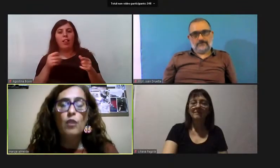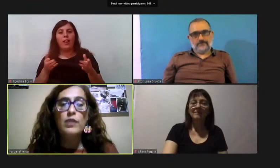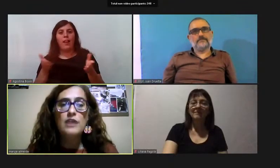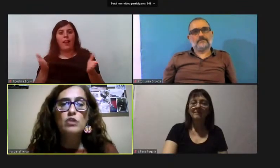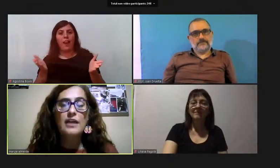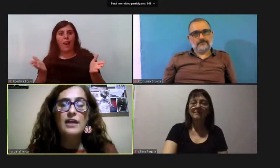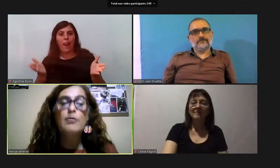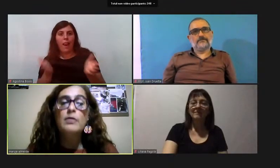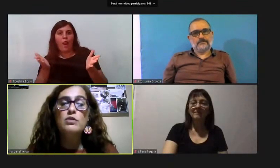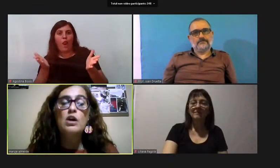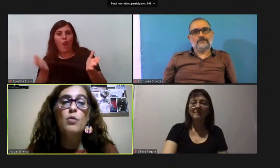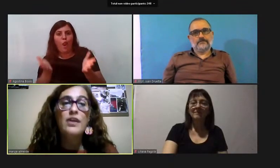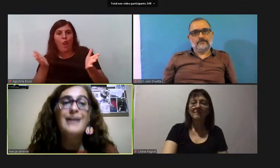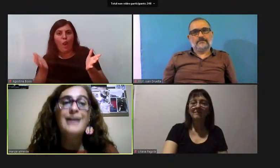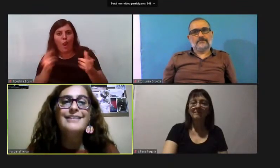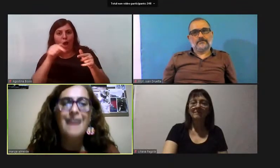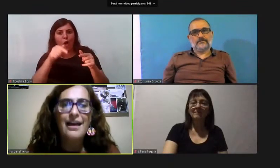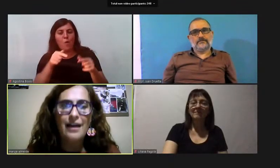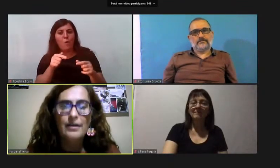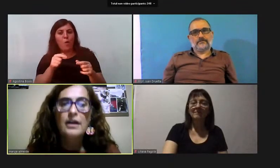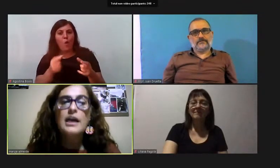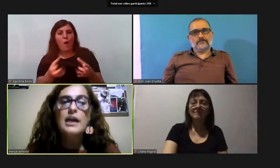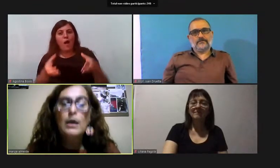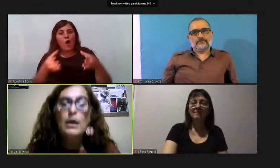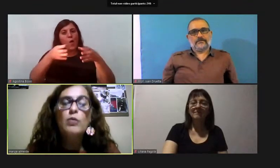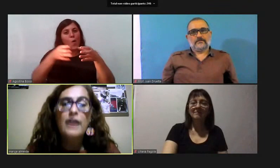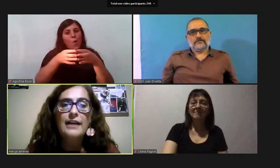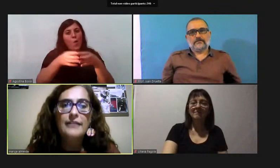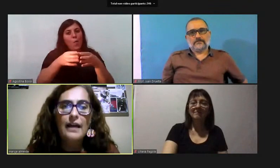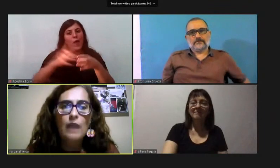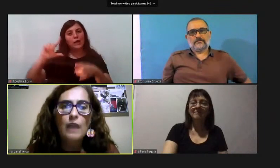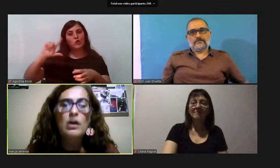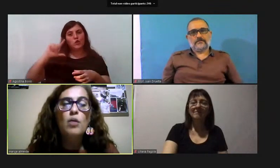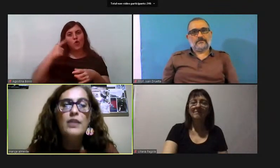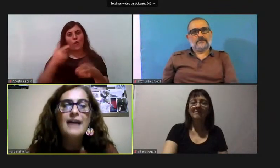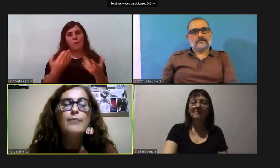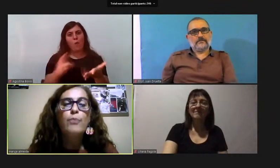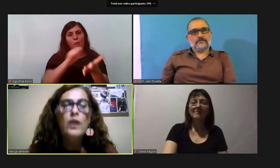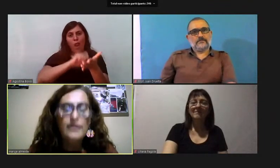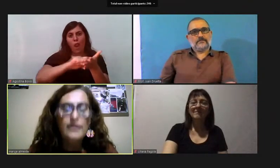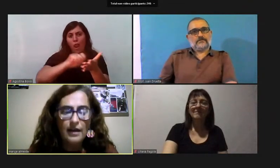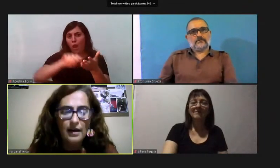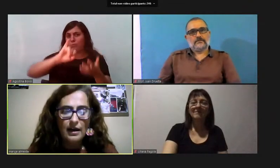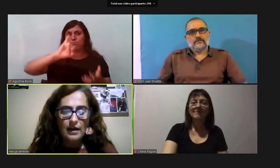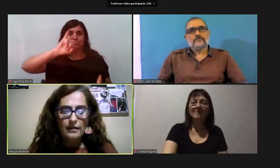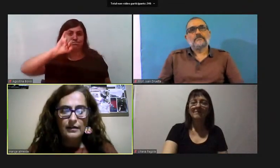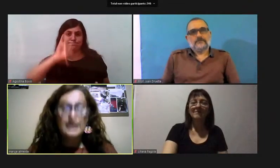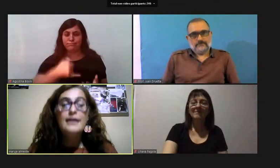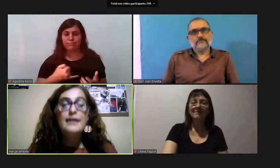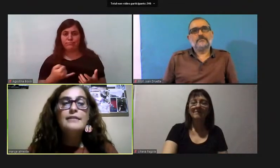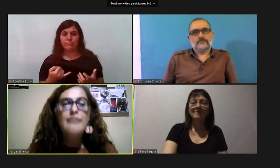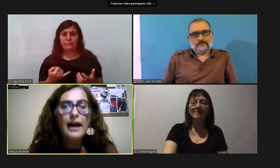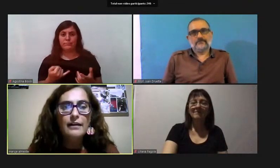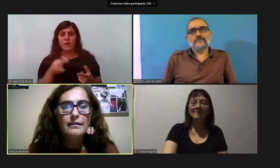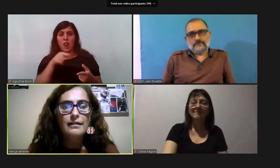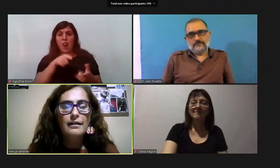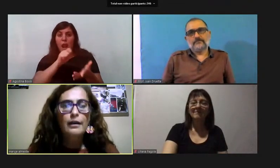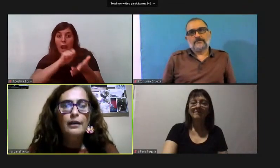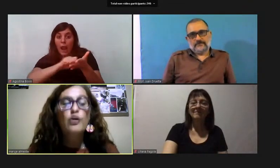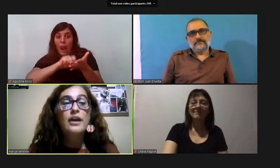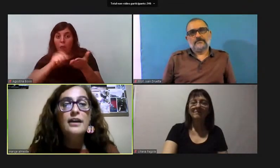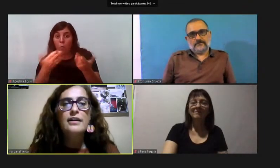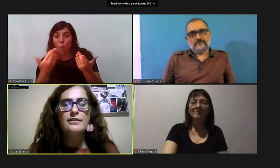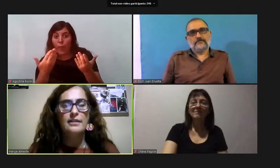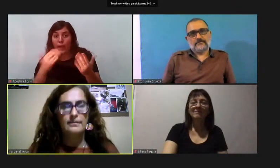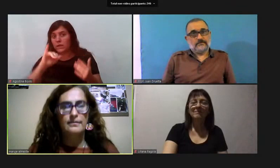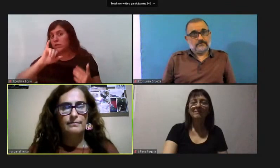la comunidad sorda de volverse una comunidad letrada. ¿Qué es una comunidad letrada? Una comunidad que puede registrar lo